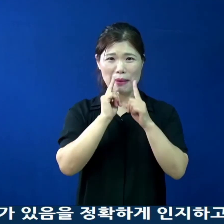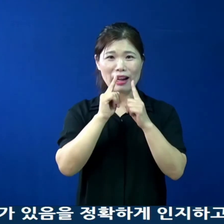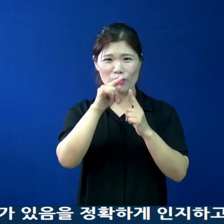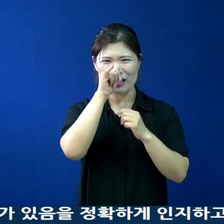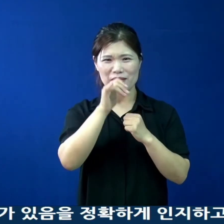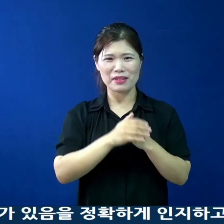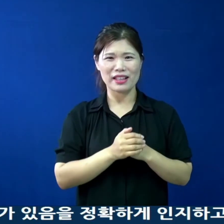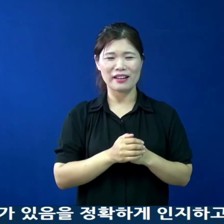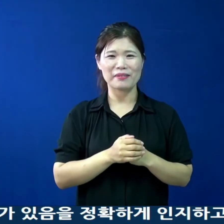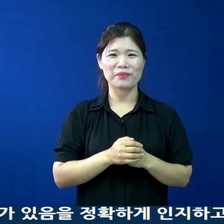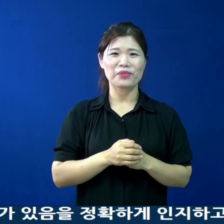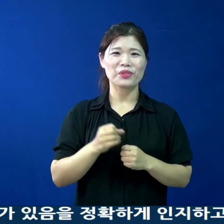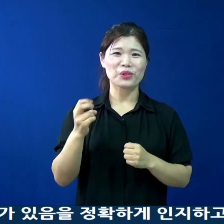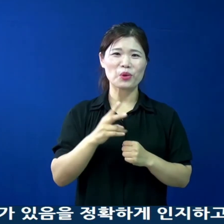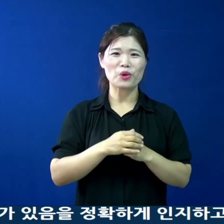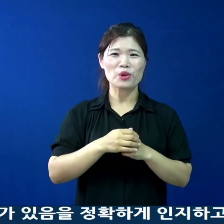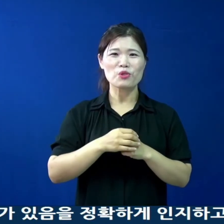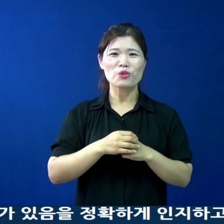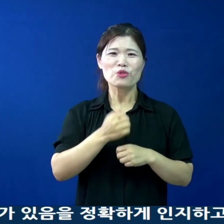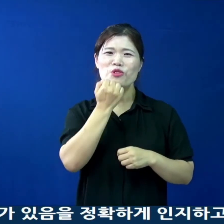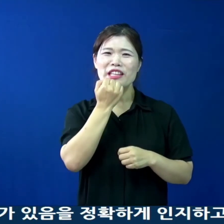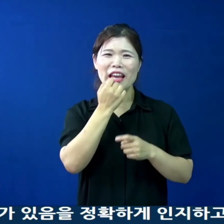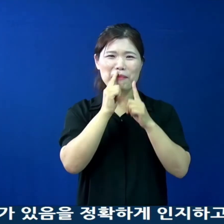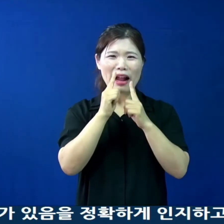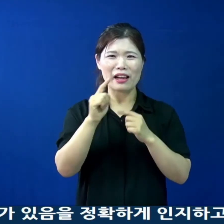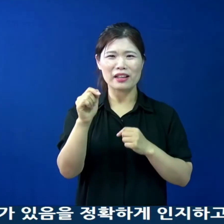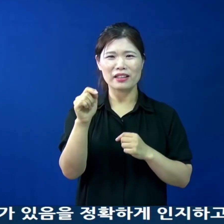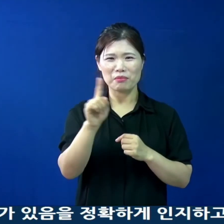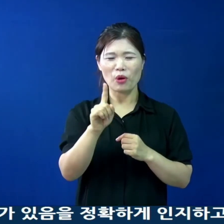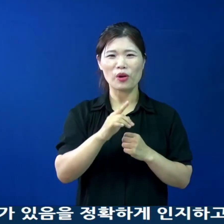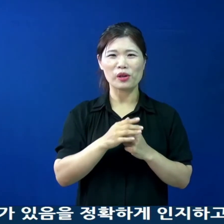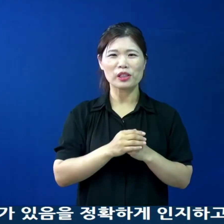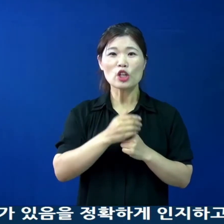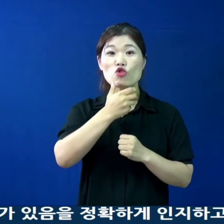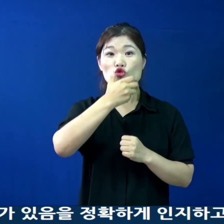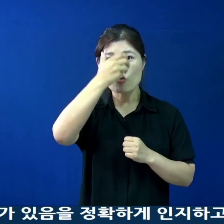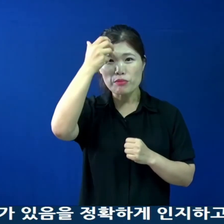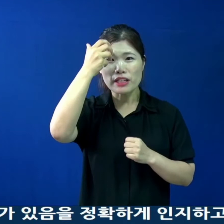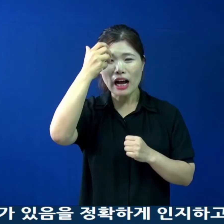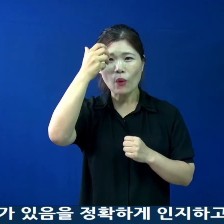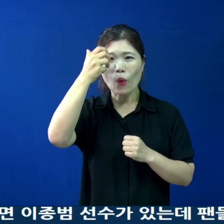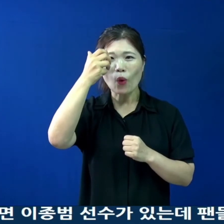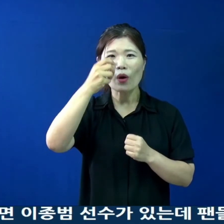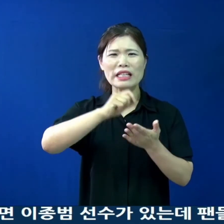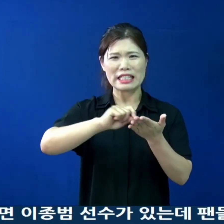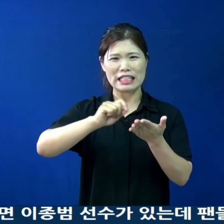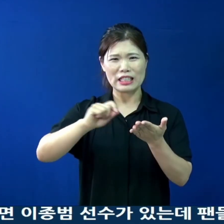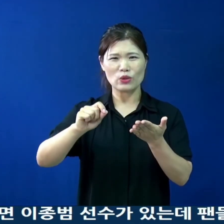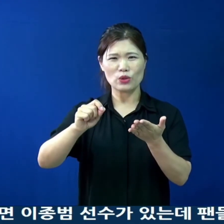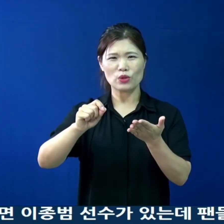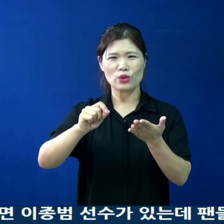패러디한 것 보면 꿈이라고 쓰고 도전이라고 읽는다. 실패라고 쓰고 경험이라고 읽는다.